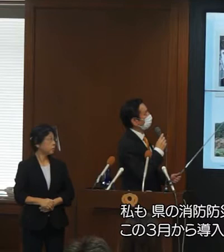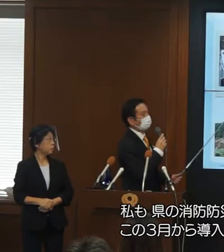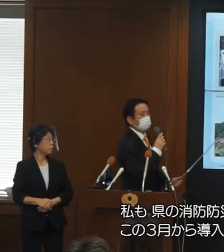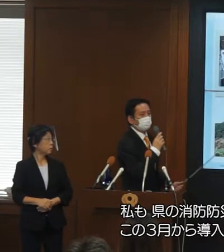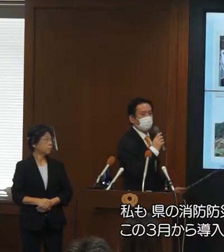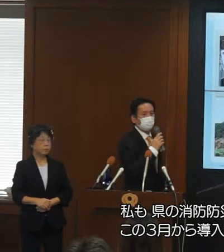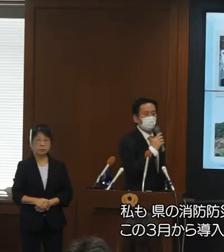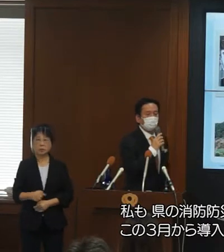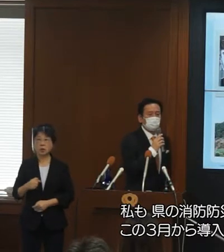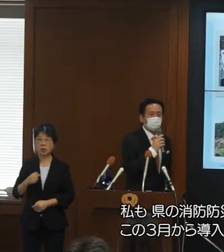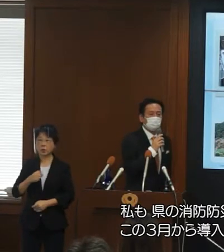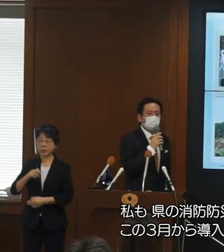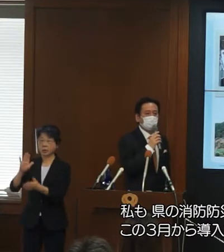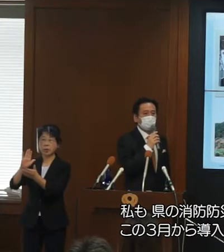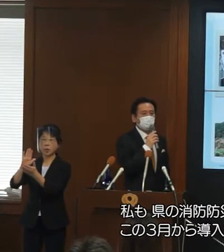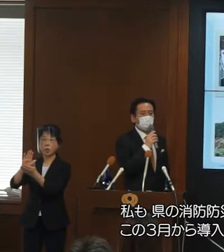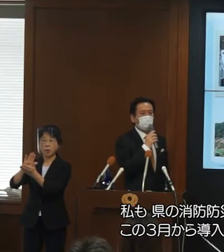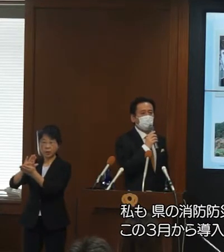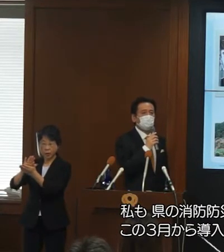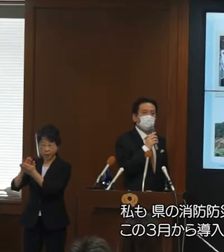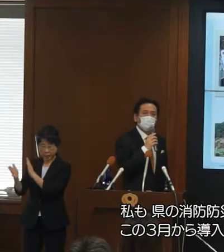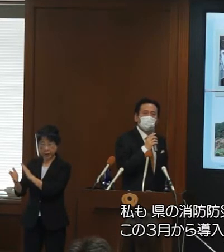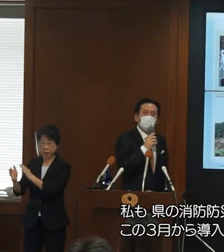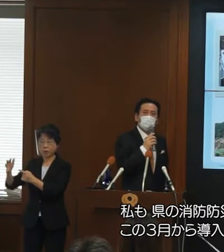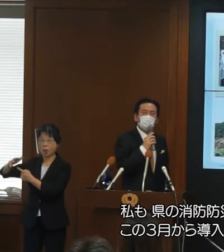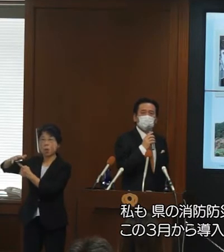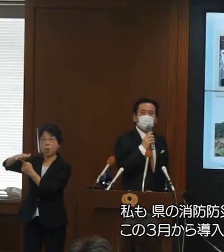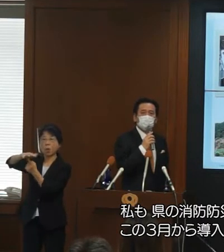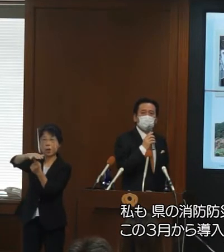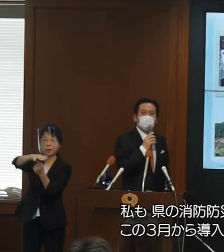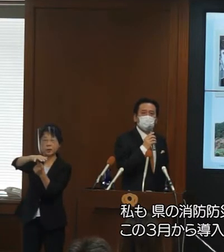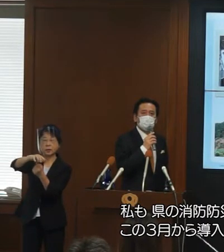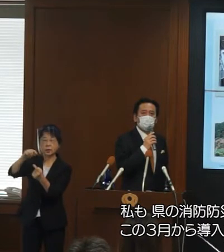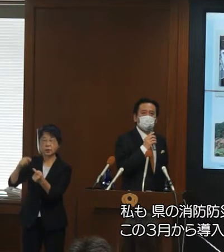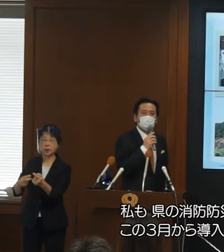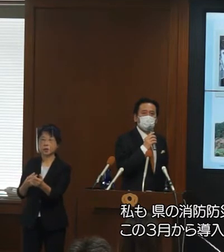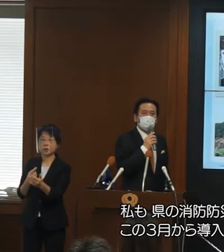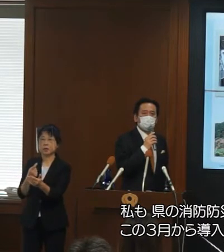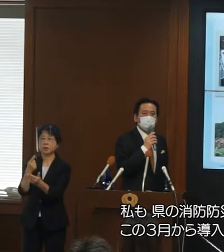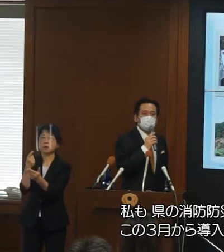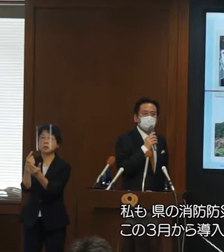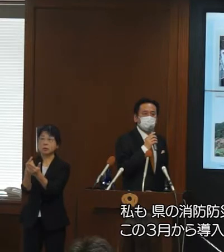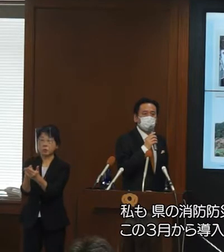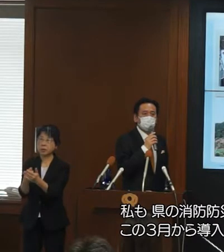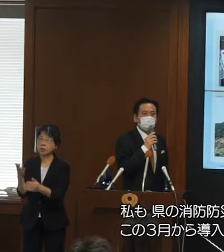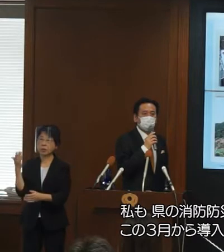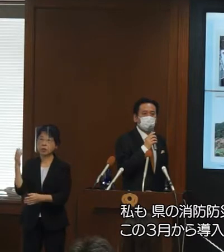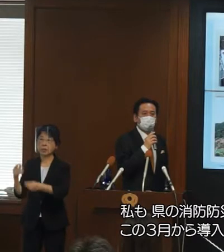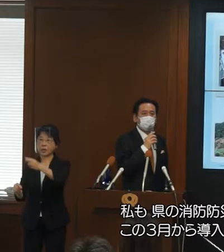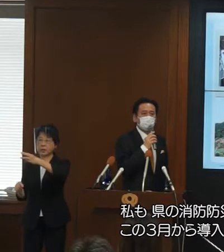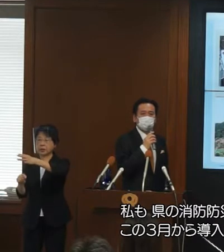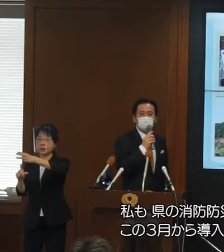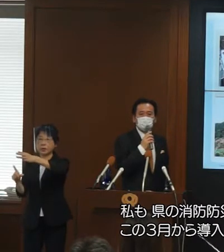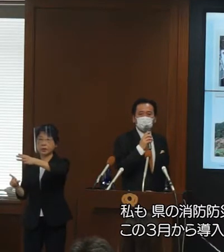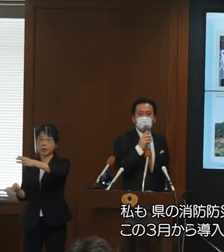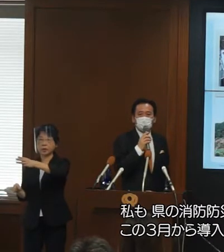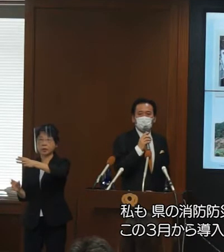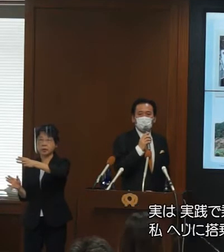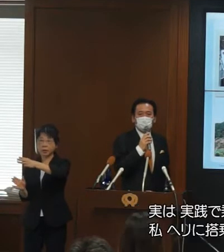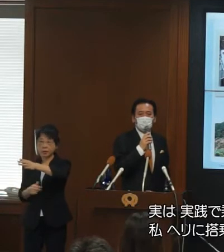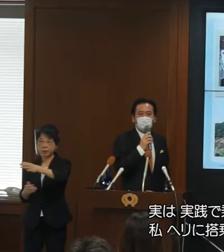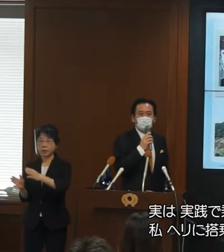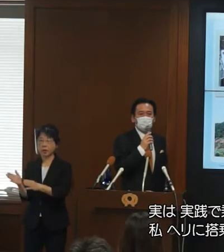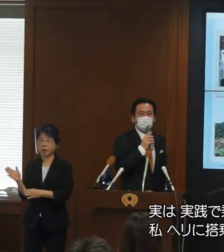私もこの県の消防車に勝ちどき、この、3月から導入されてますけ